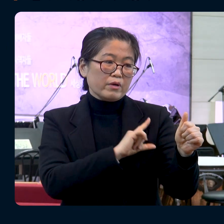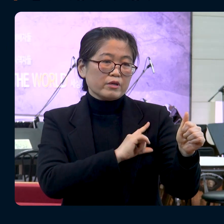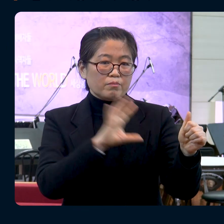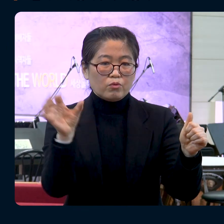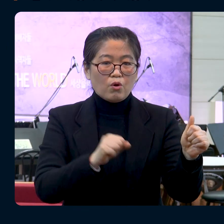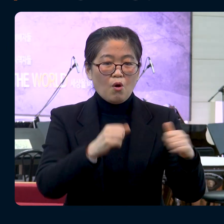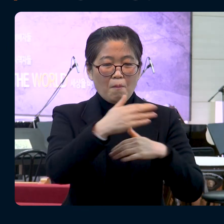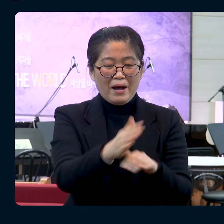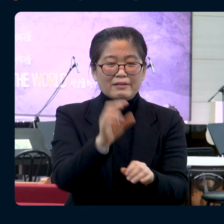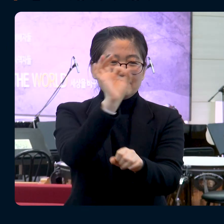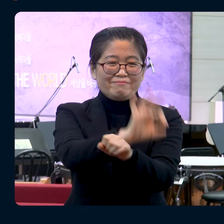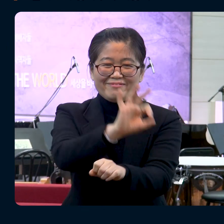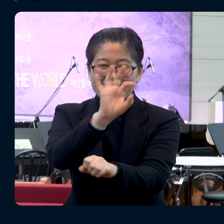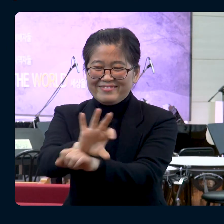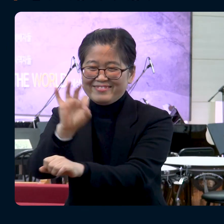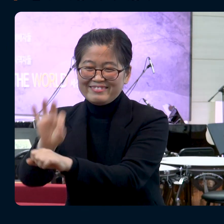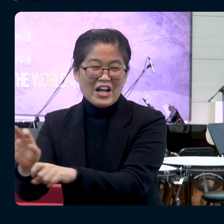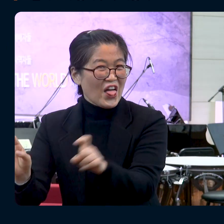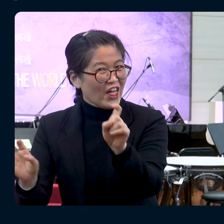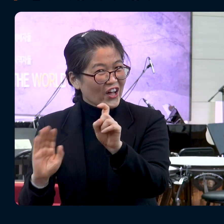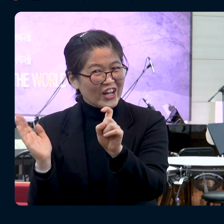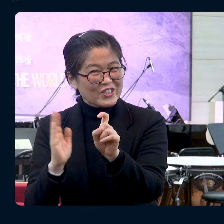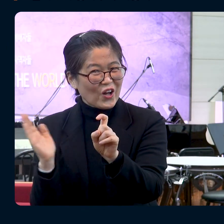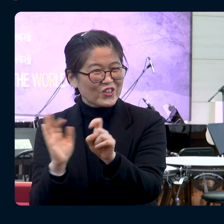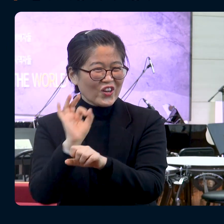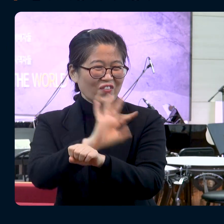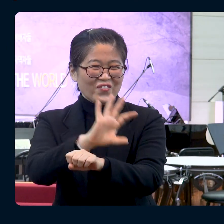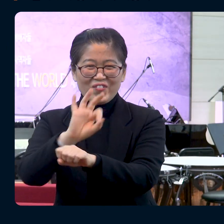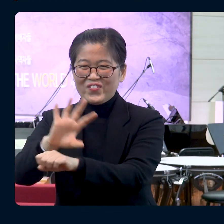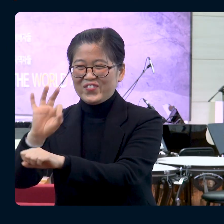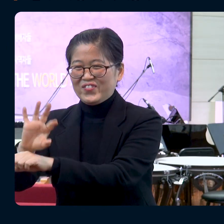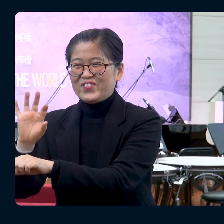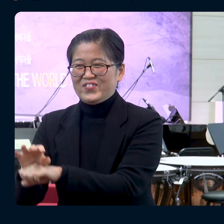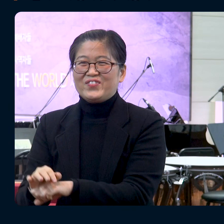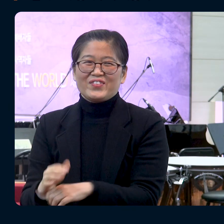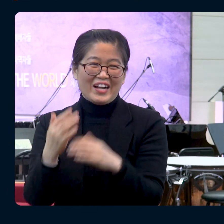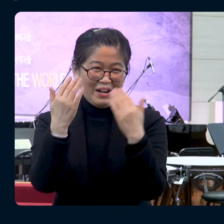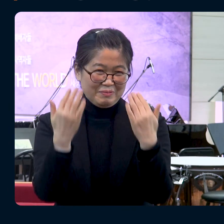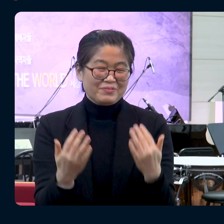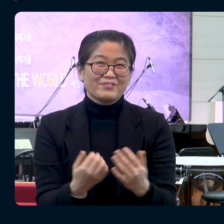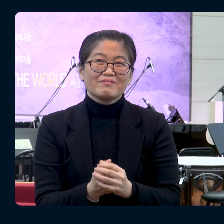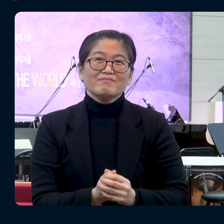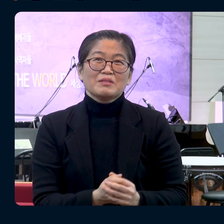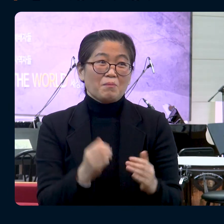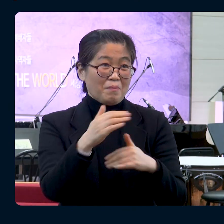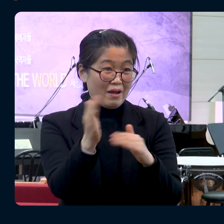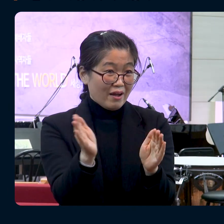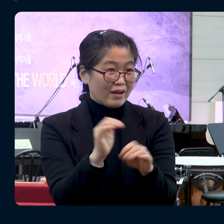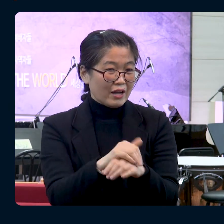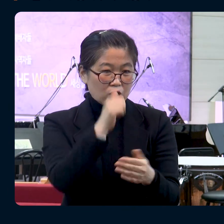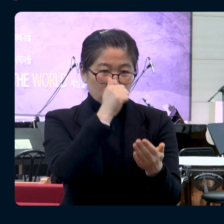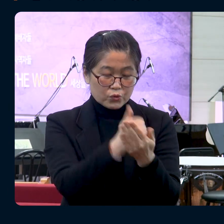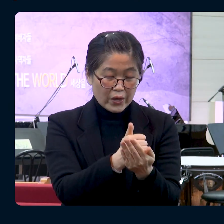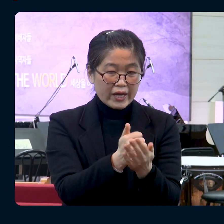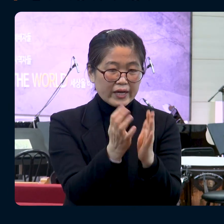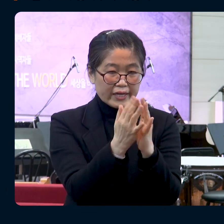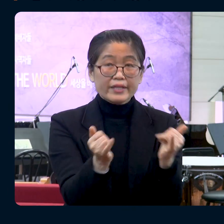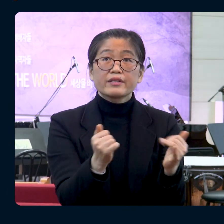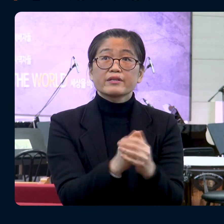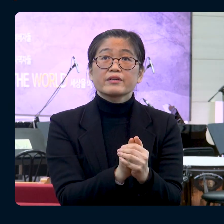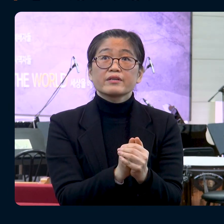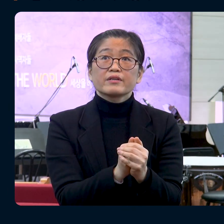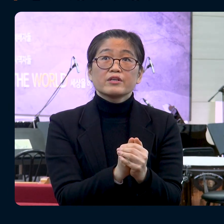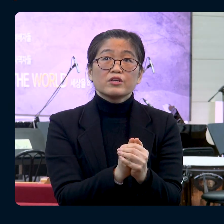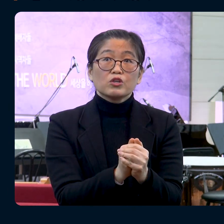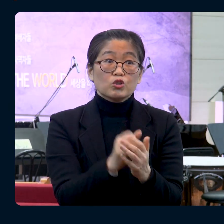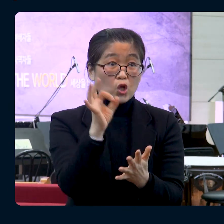이름으로 방을 여러 개 샀어요. 한 10몇 개까지 샀던 것 같아요. 방을 샀어요. 그래가지고 그 방에 죄수들을